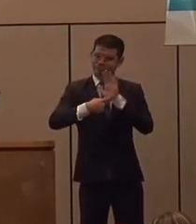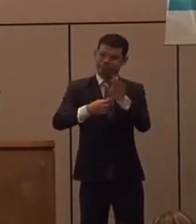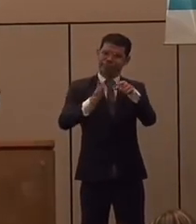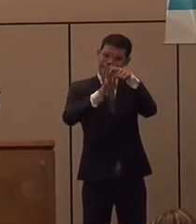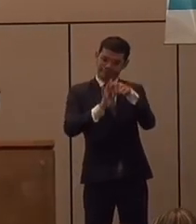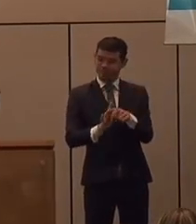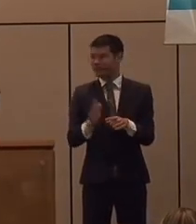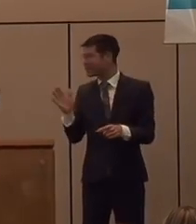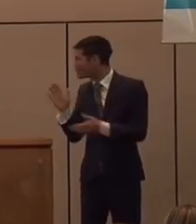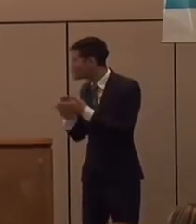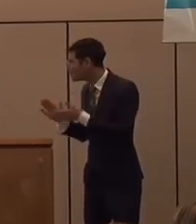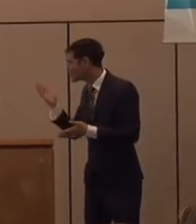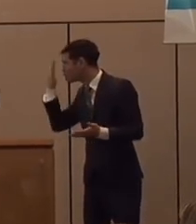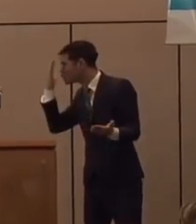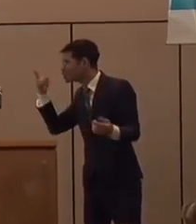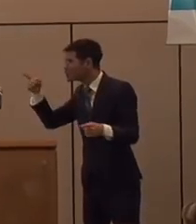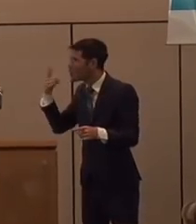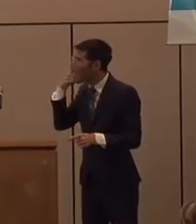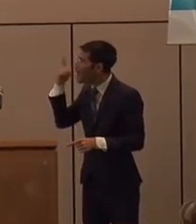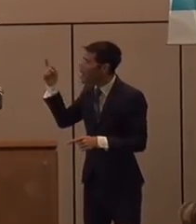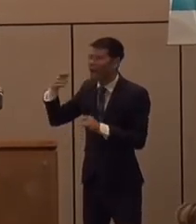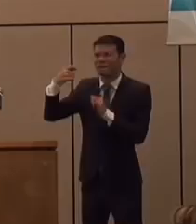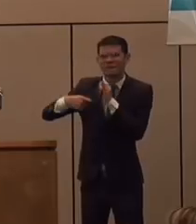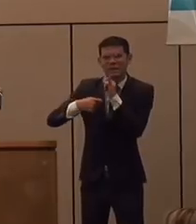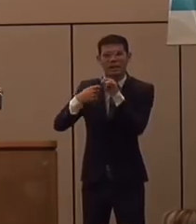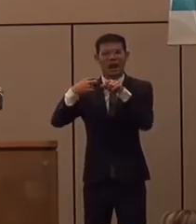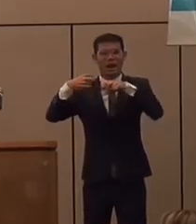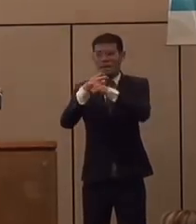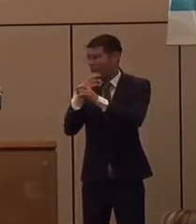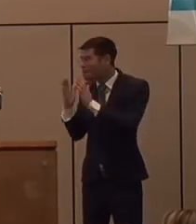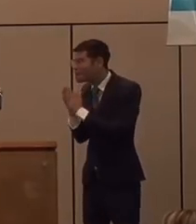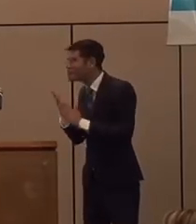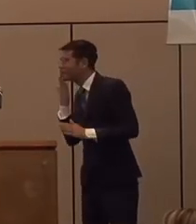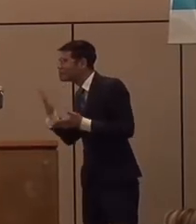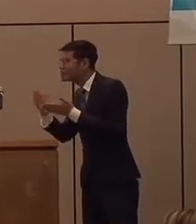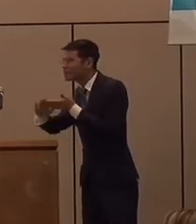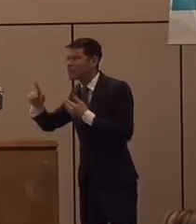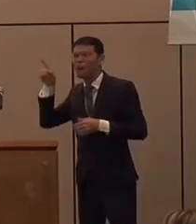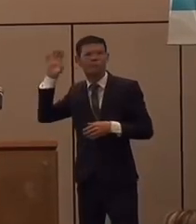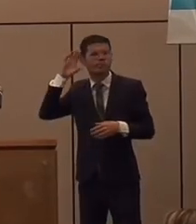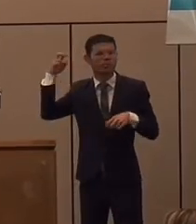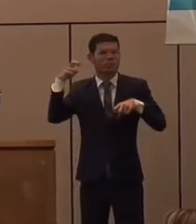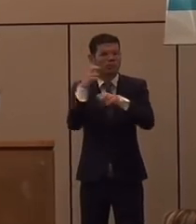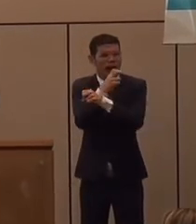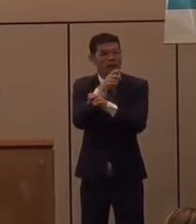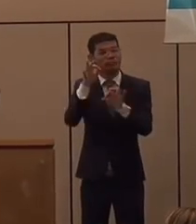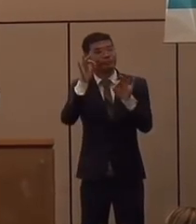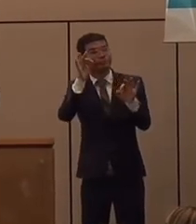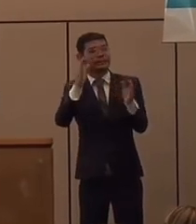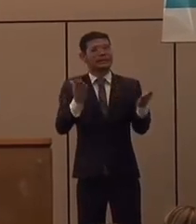demuestra y ministra no sé si pilar me deje pero yo sé que hay un vídeo sobre el parque arví que es uno de nuestros destinos turísticos certificados en